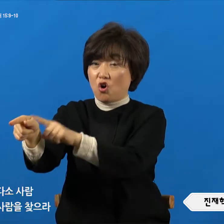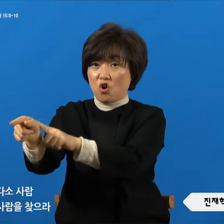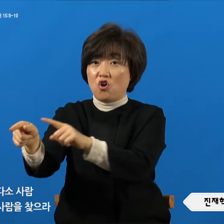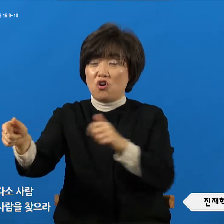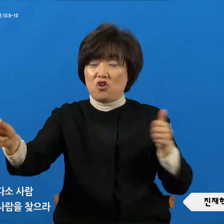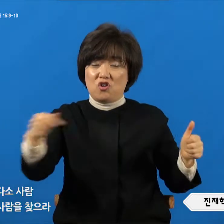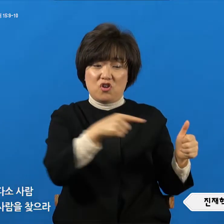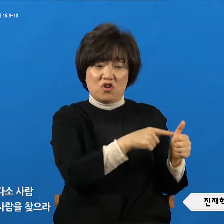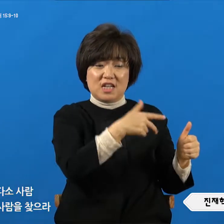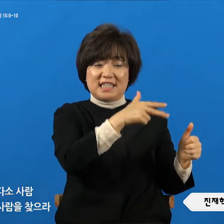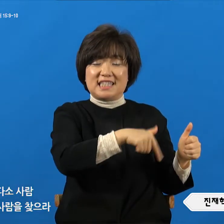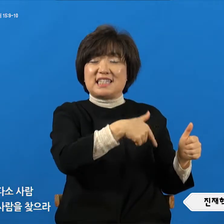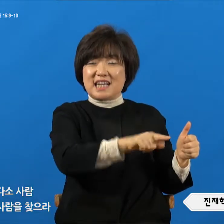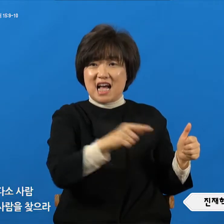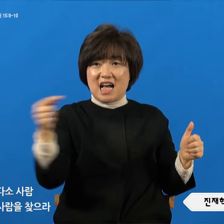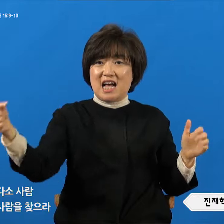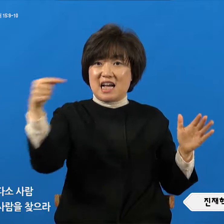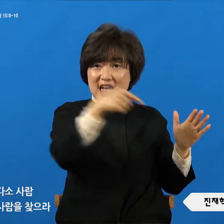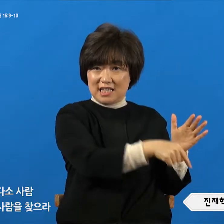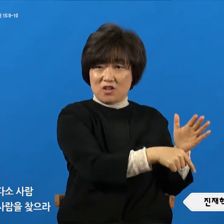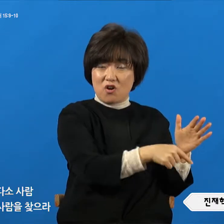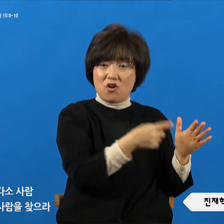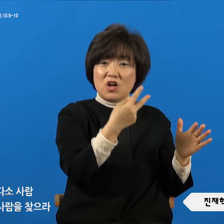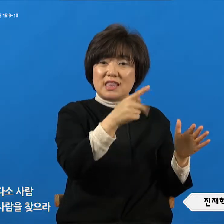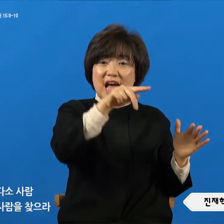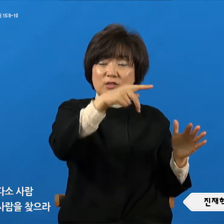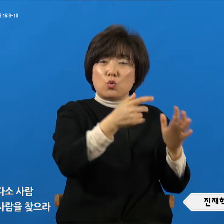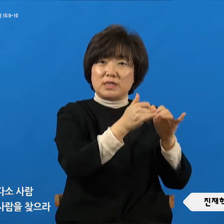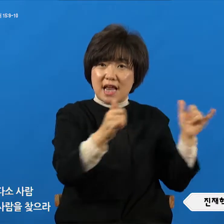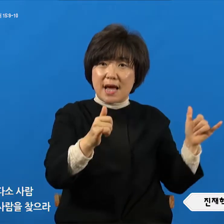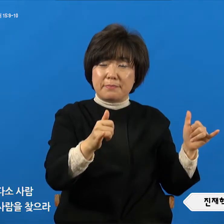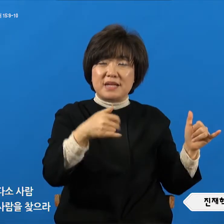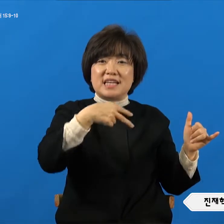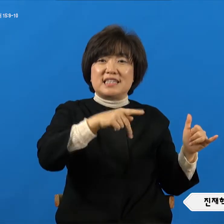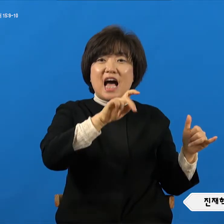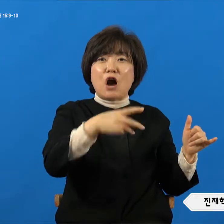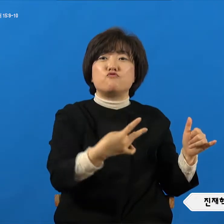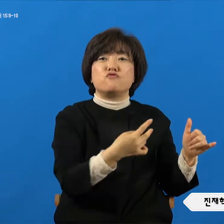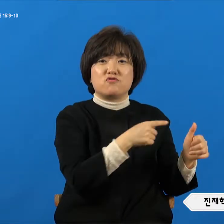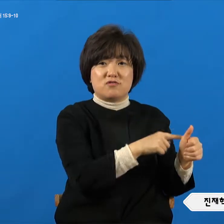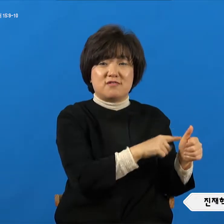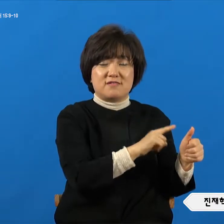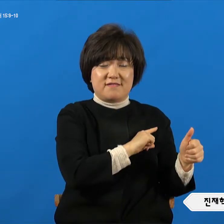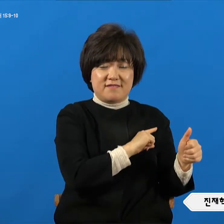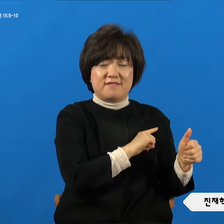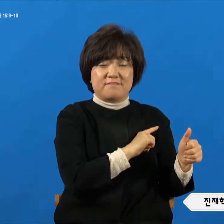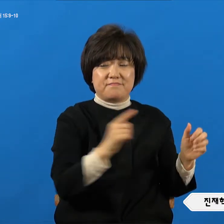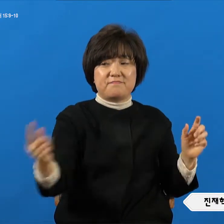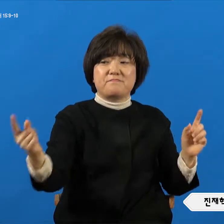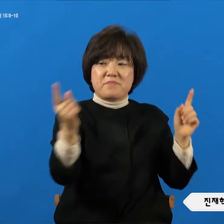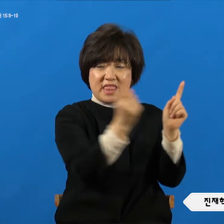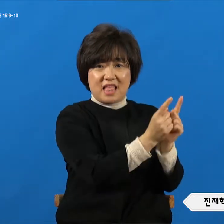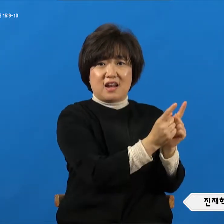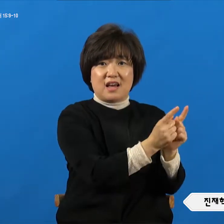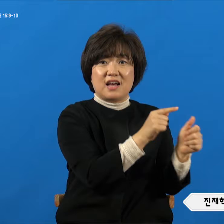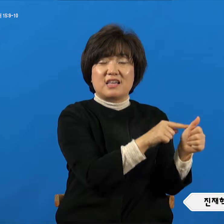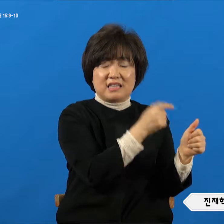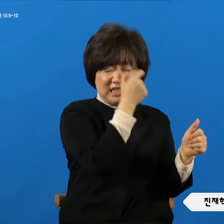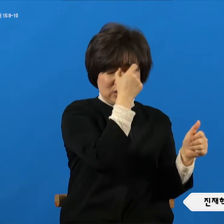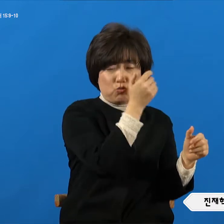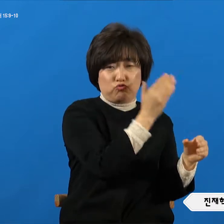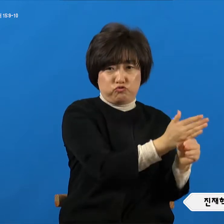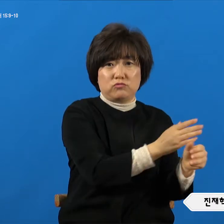가서 유다의 집에서 다소 사람 사울이라 하는 사람을 찾으라 그가 기도하는 중이니라.